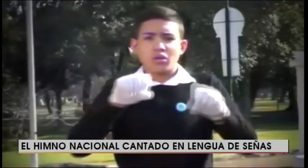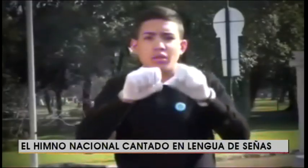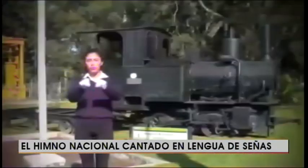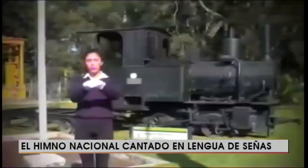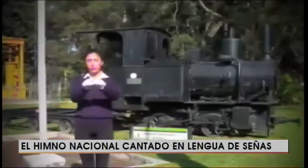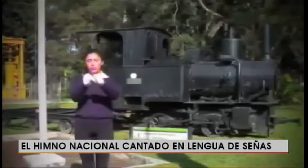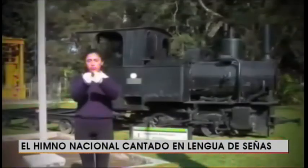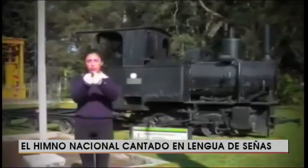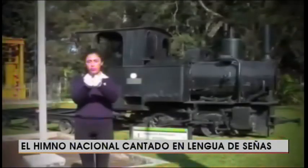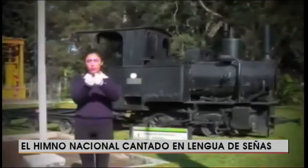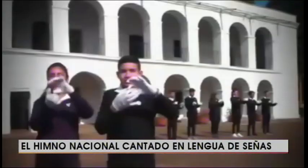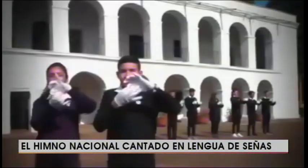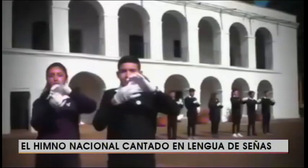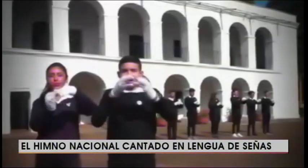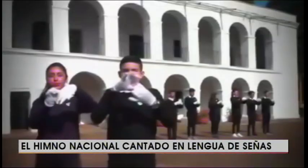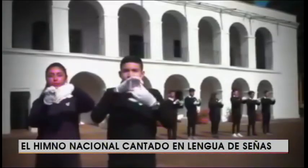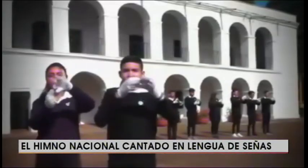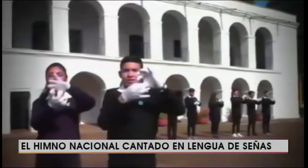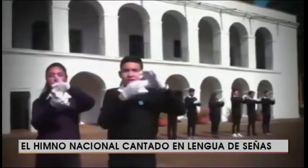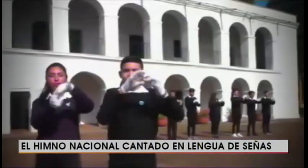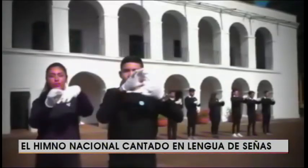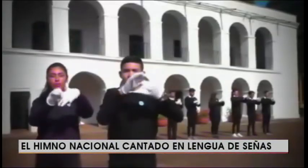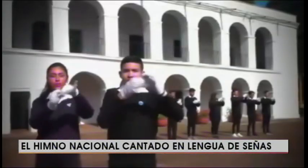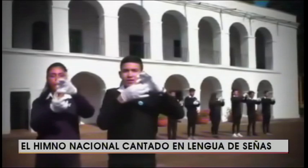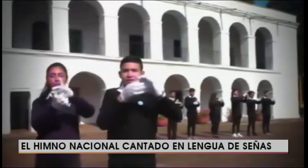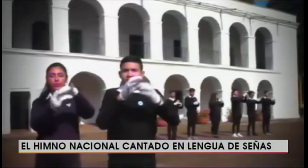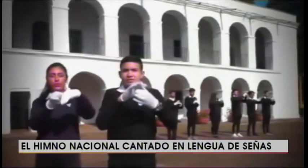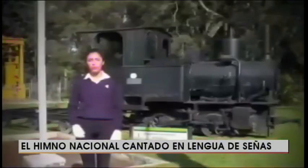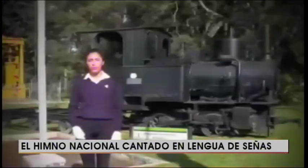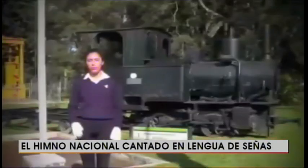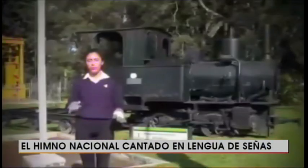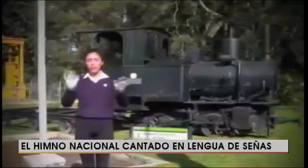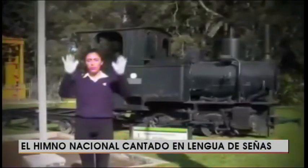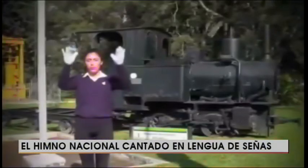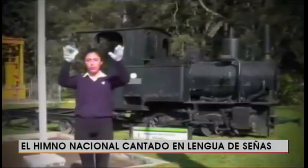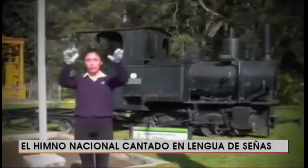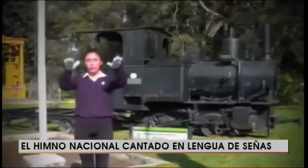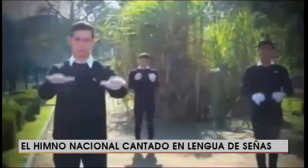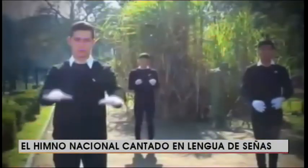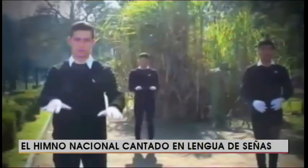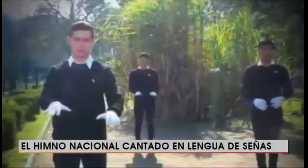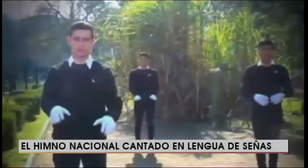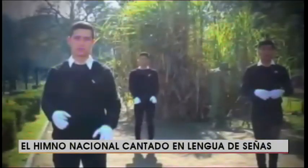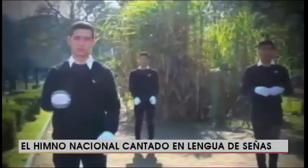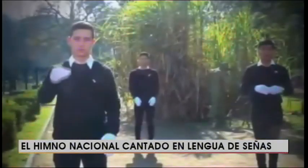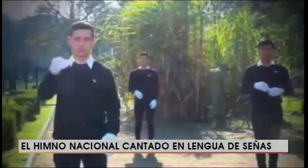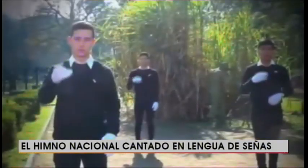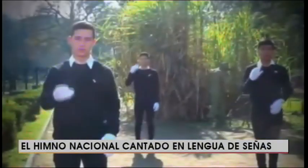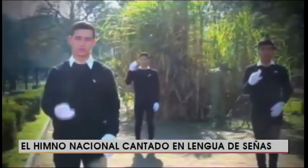derrotas cadenas Ve de en trono a